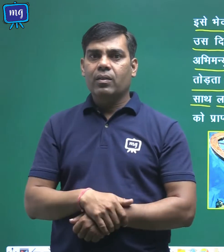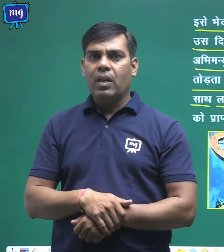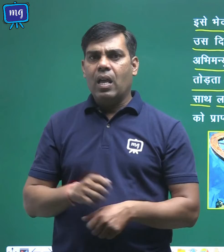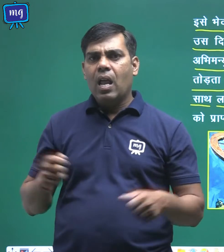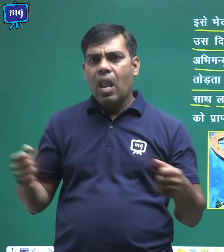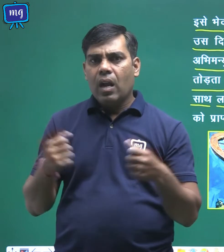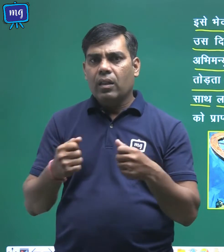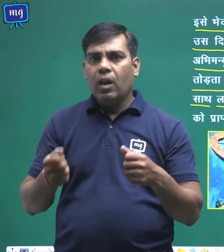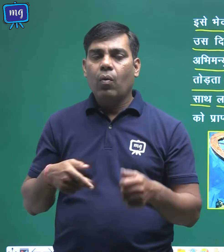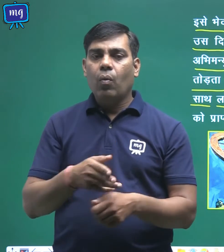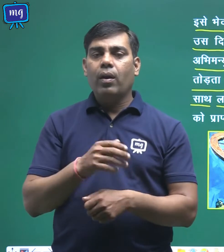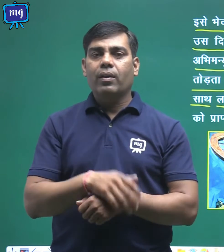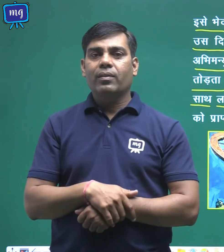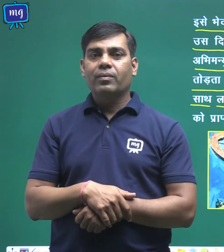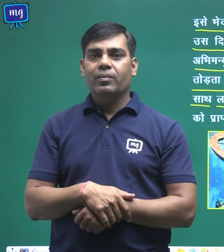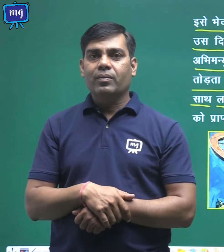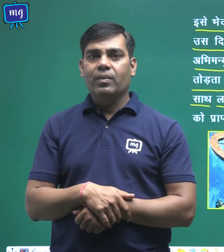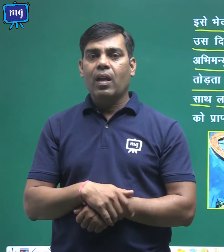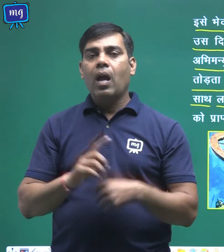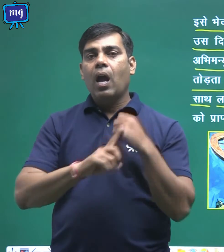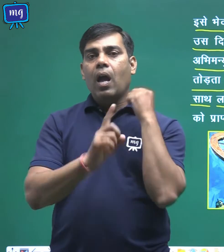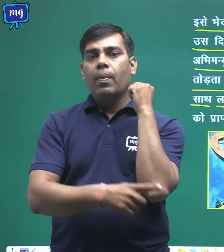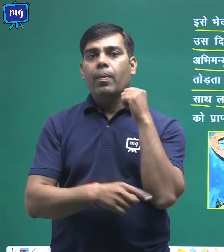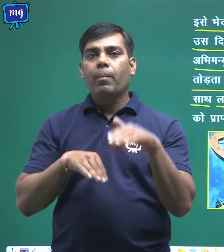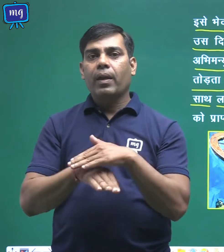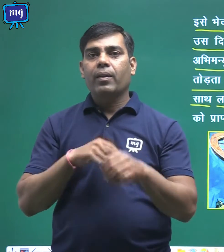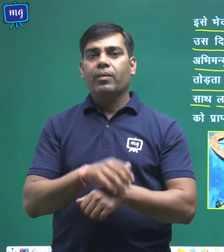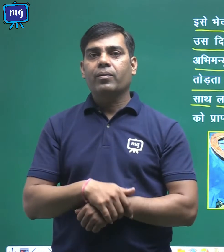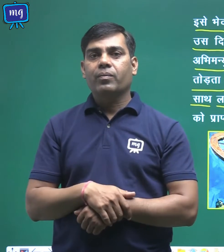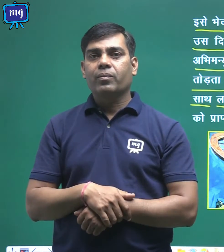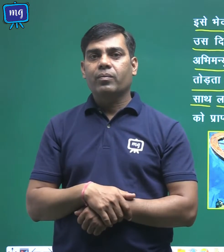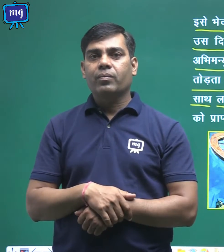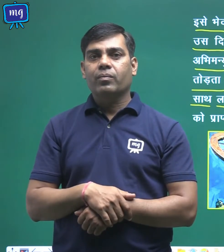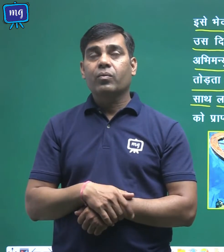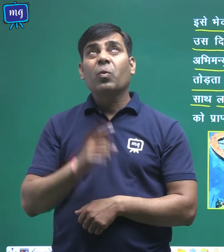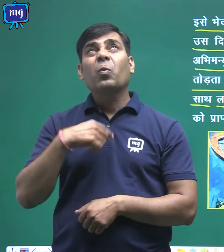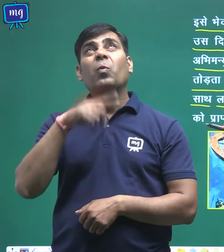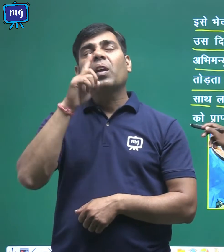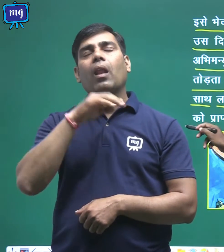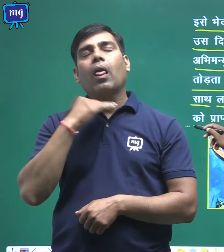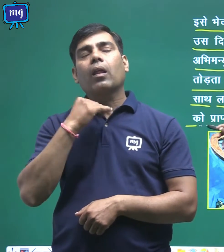लड़ता हुआ अंत में वीर गति को